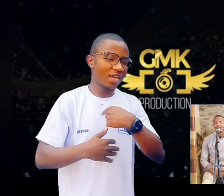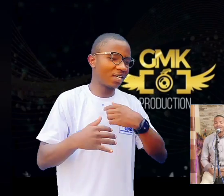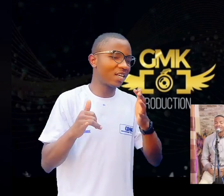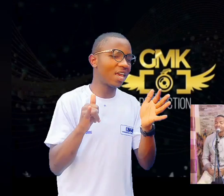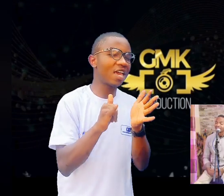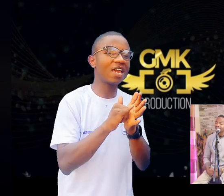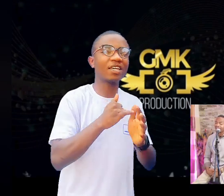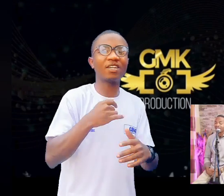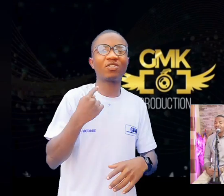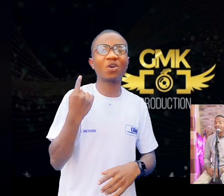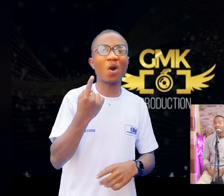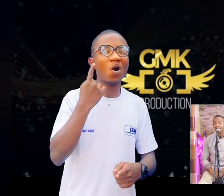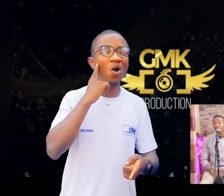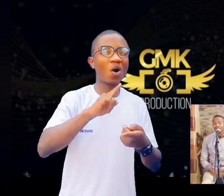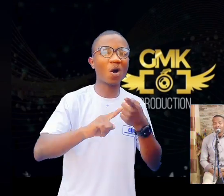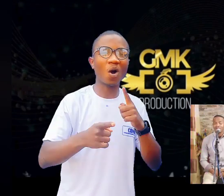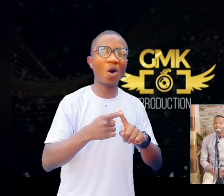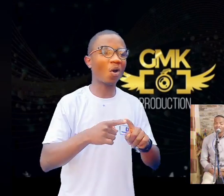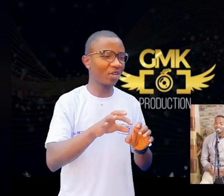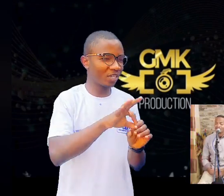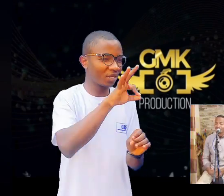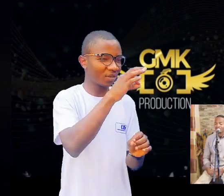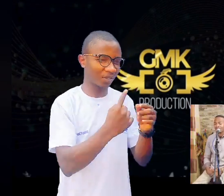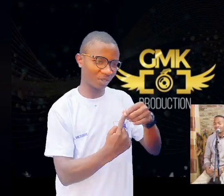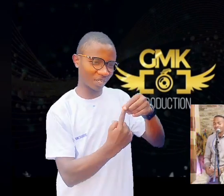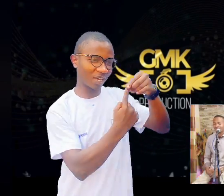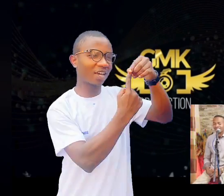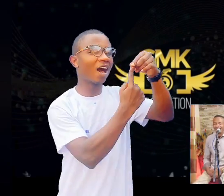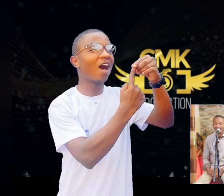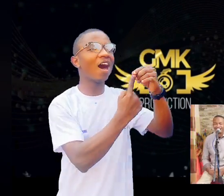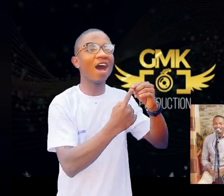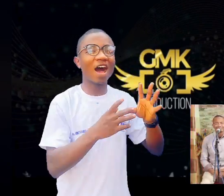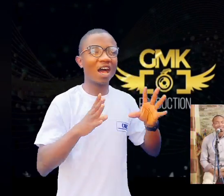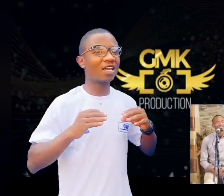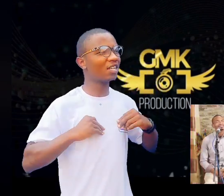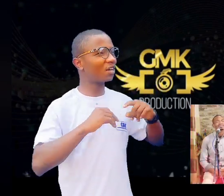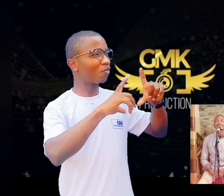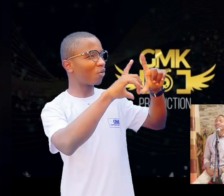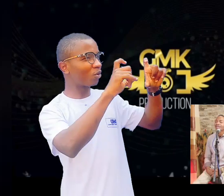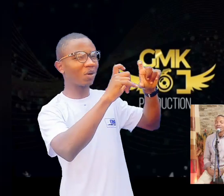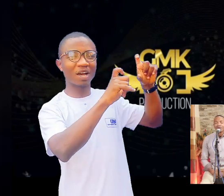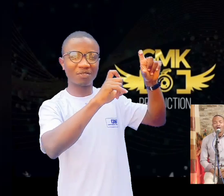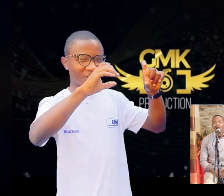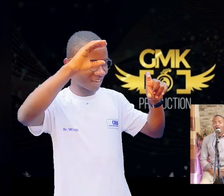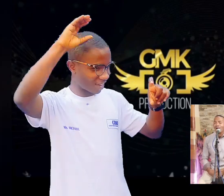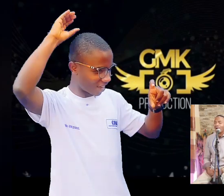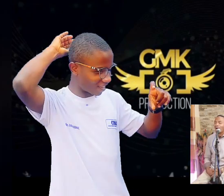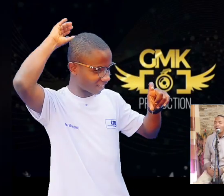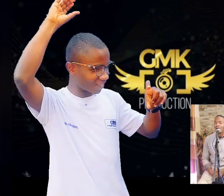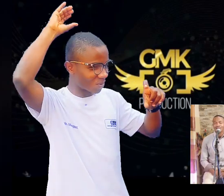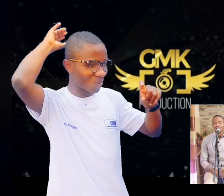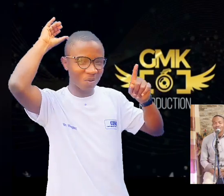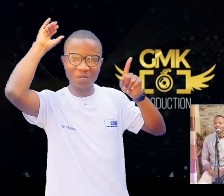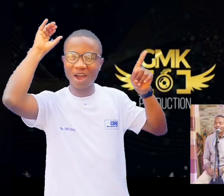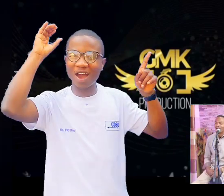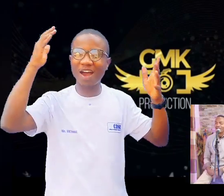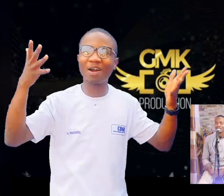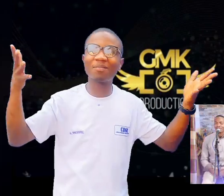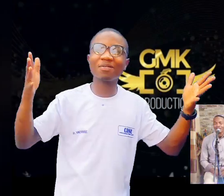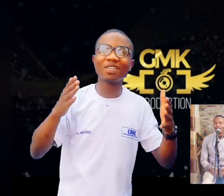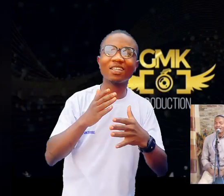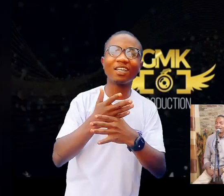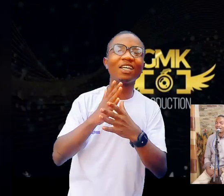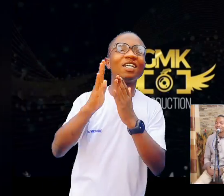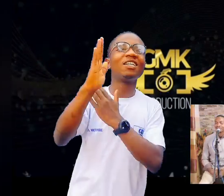Oh, oh, c'est le seul être surnaturel à être photographié.